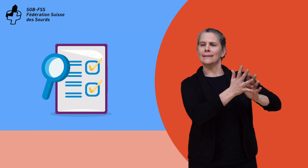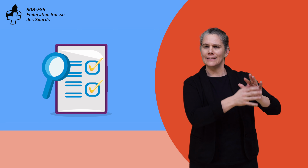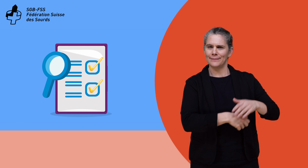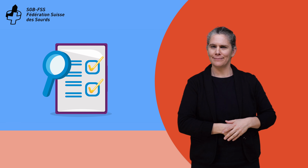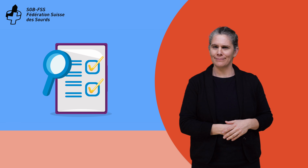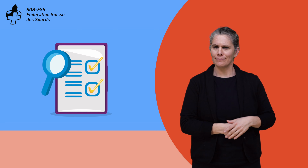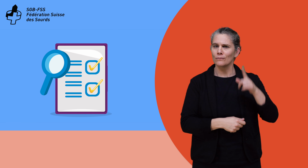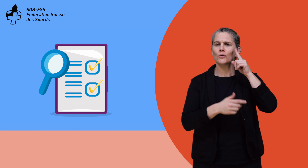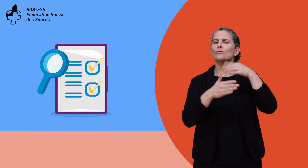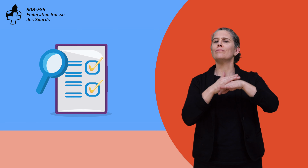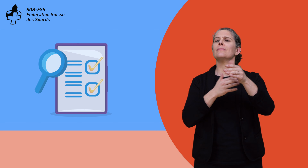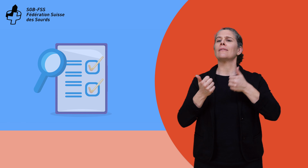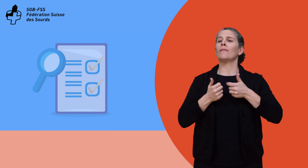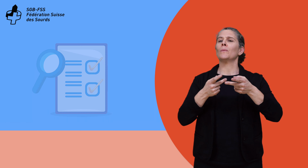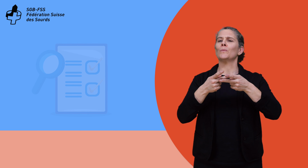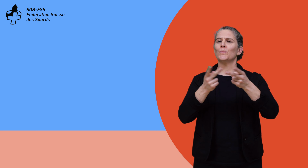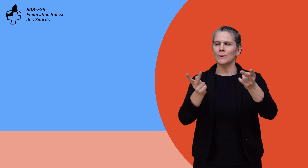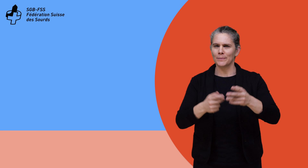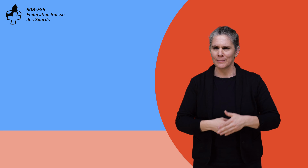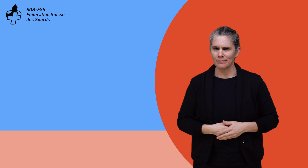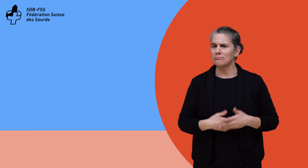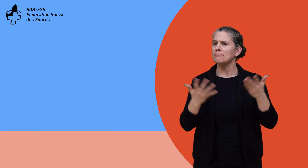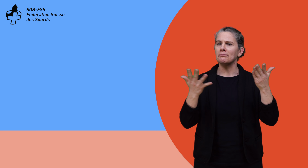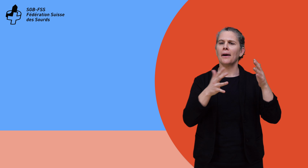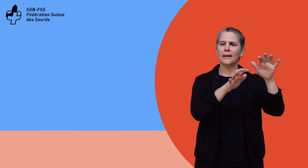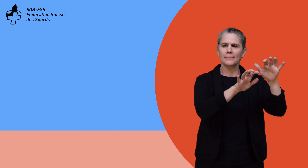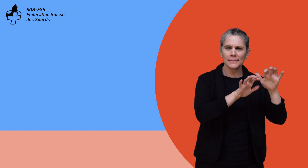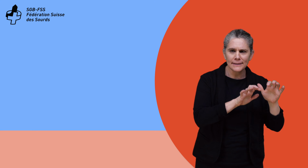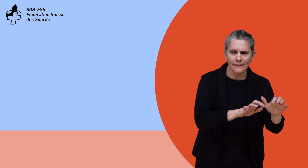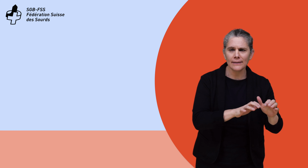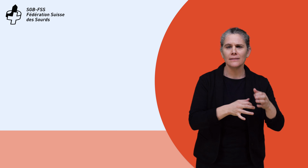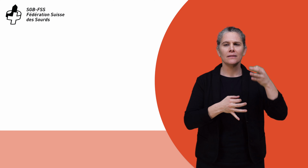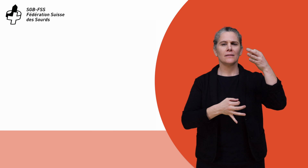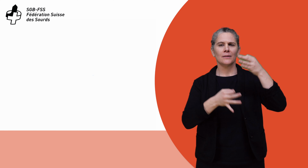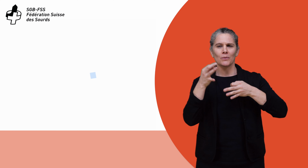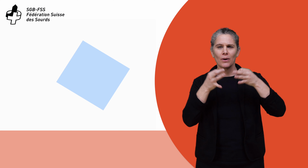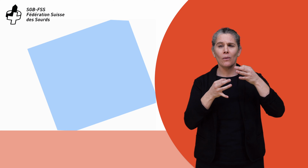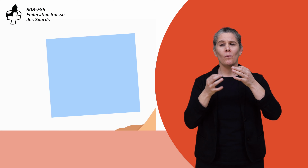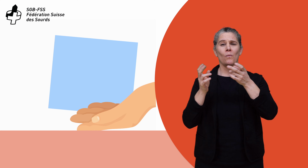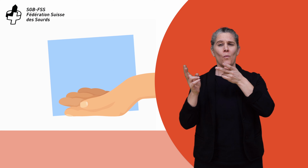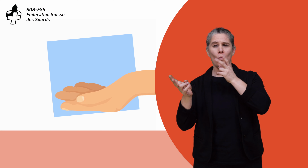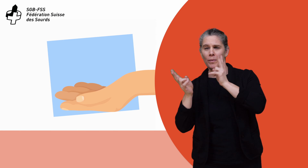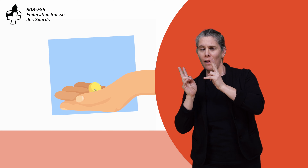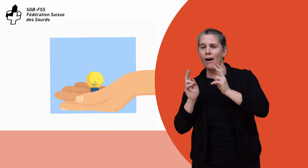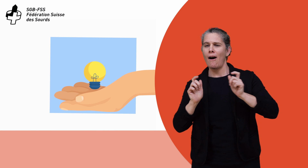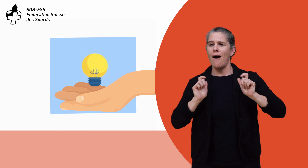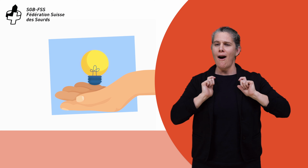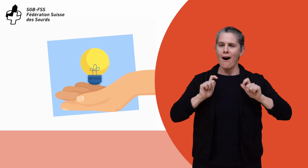services de la collectivité, par exemple les administrations, les tribunaux, les hôpitaux, les